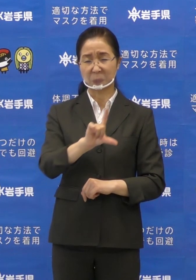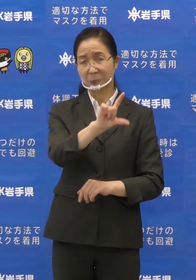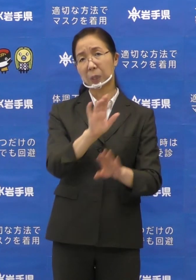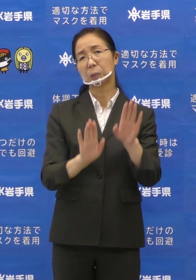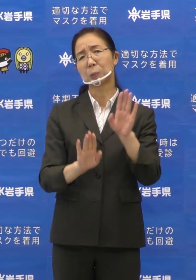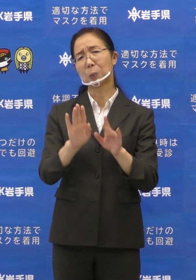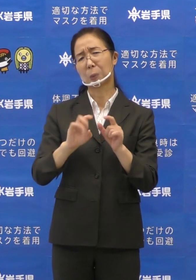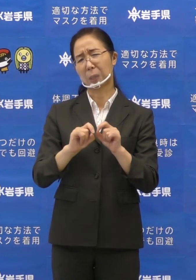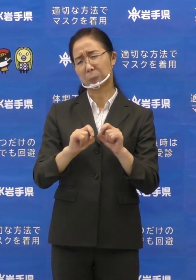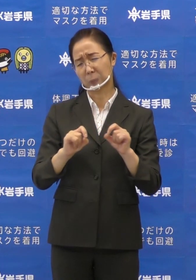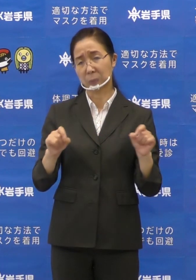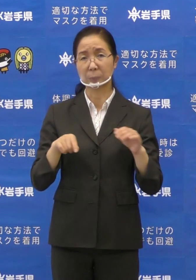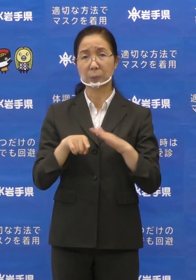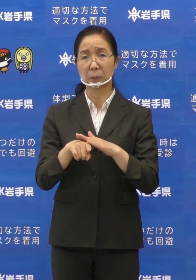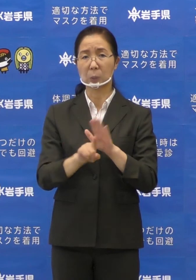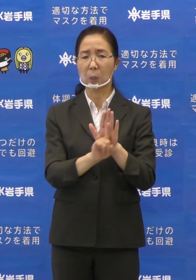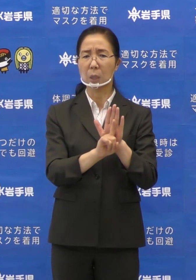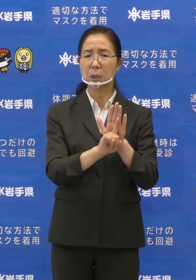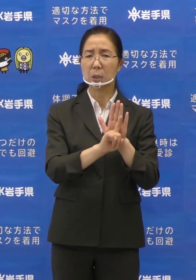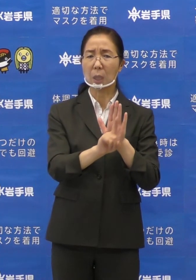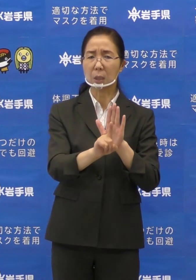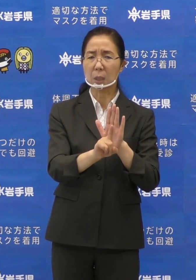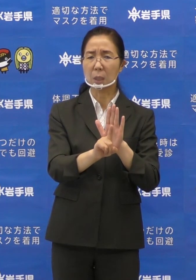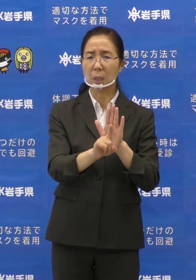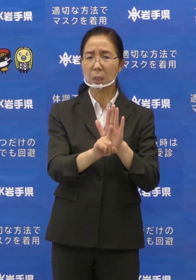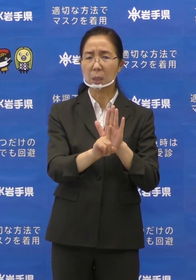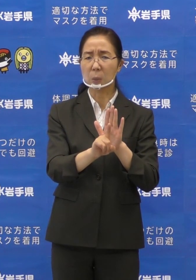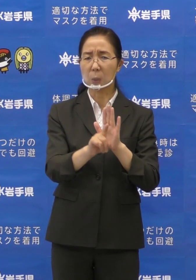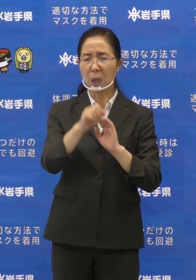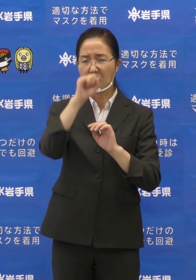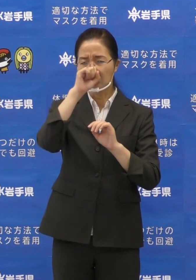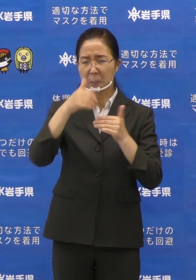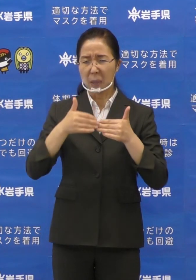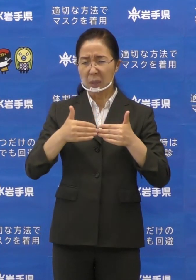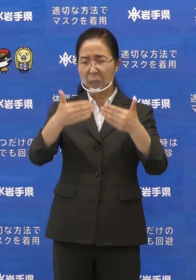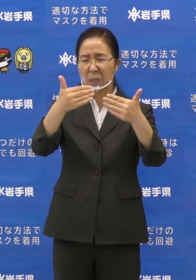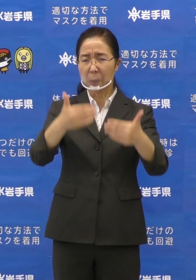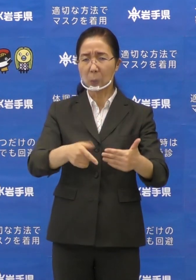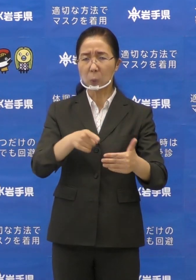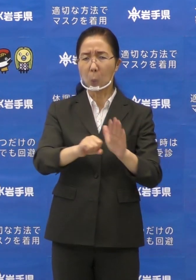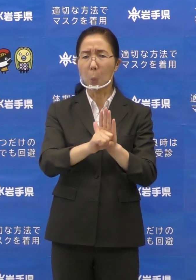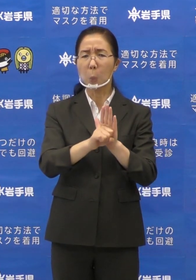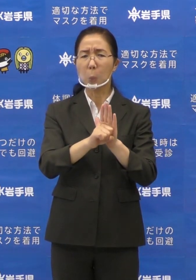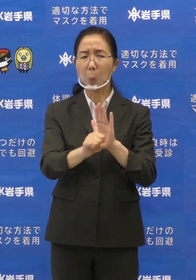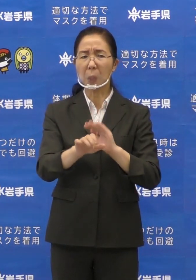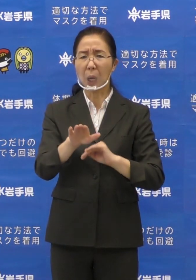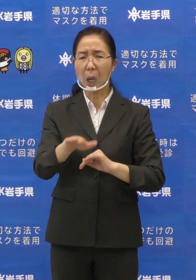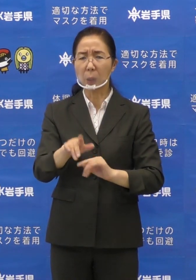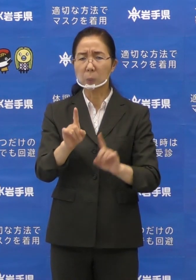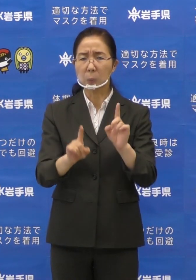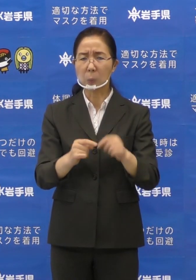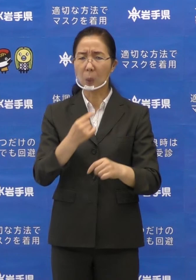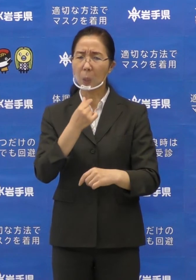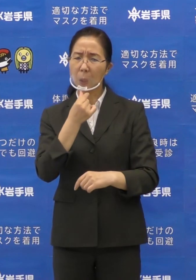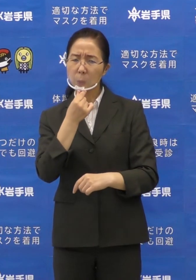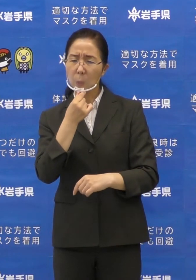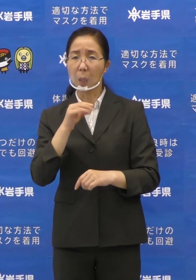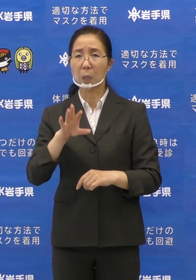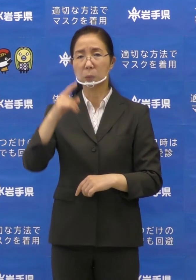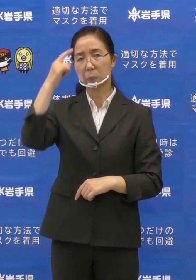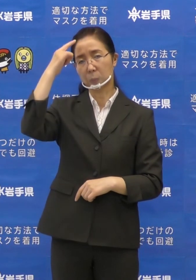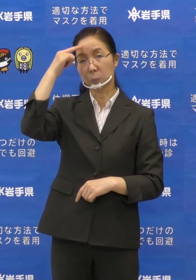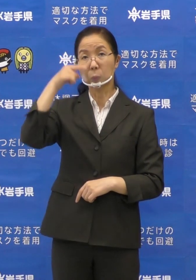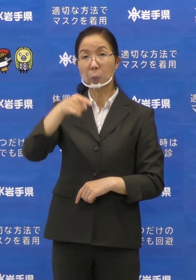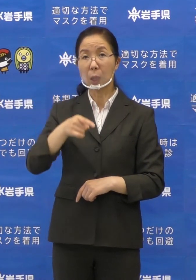、そもそもその宣言とか措置の効果がどれぐらいあるのかっていうのがこう結構疑問視されている中で、改めてその